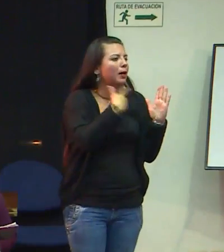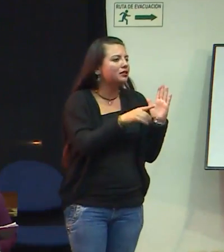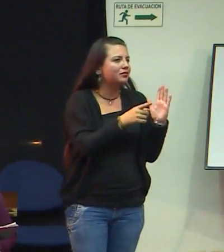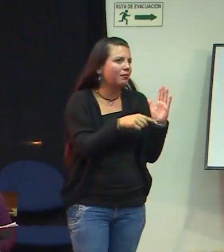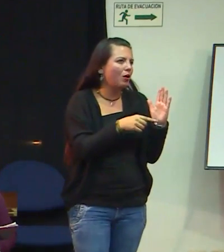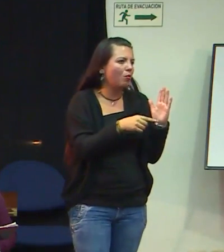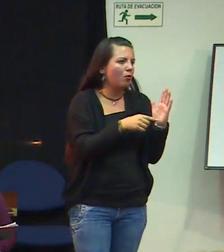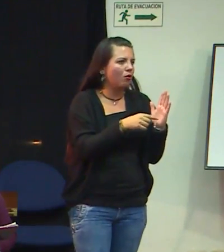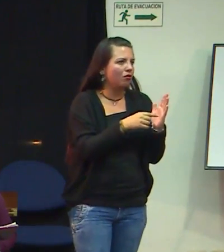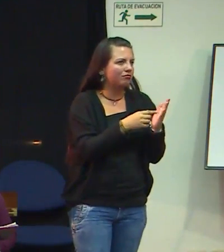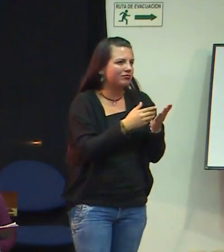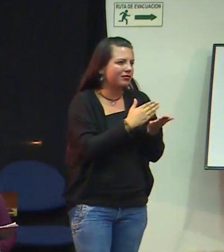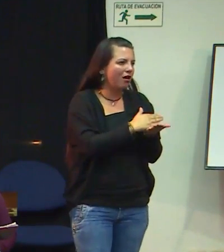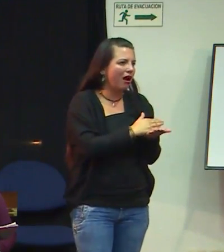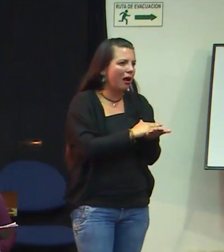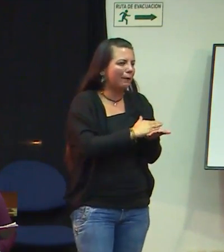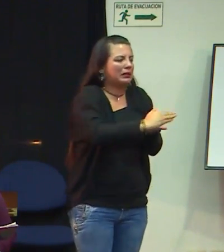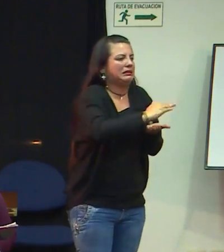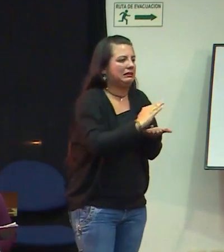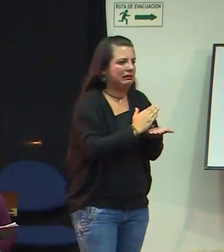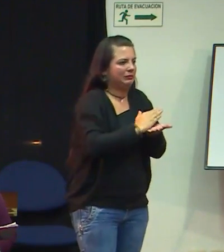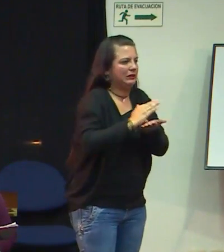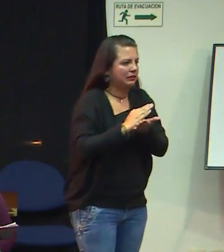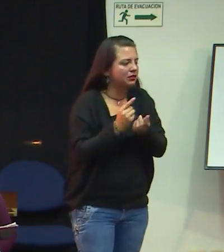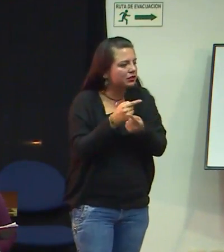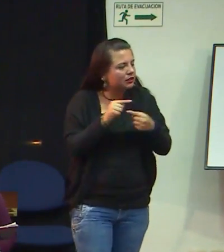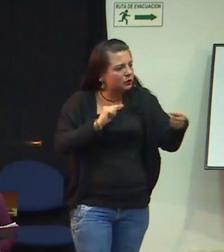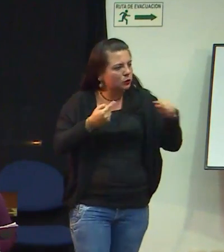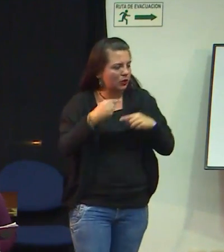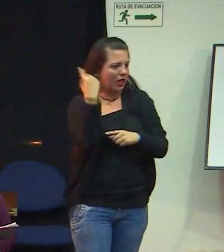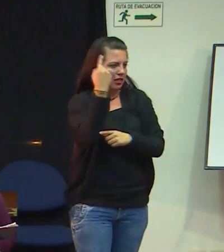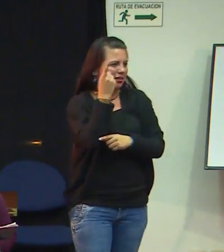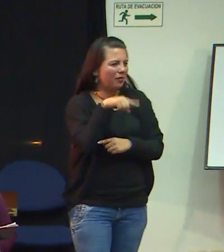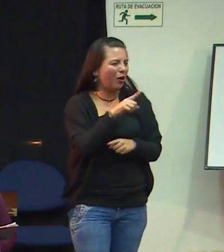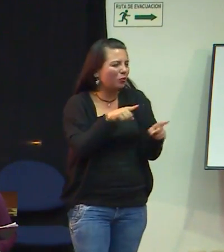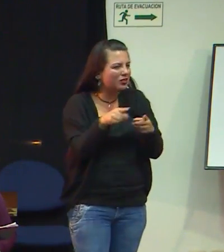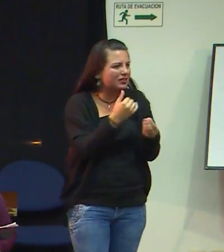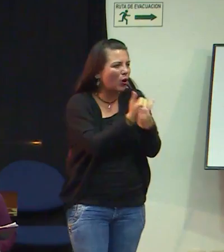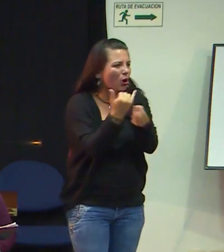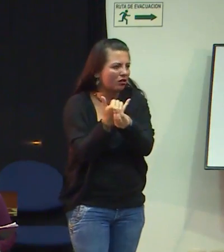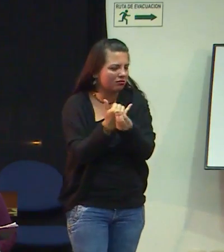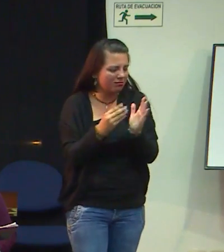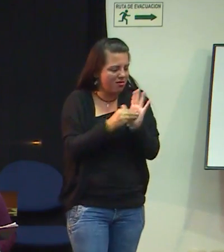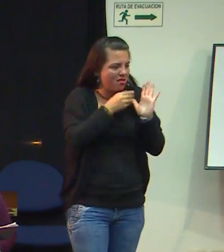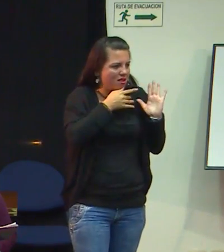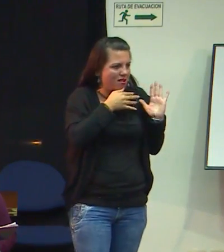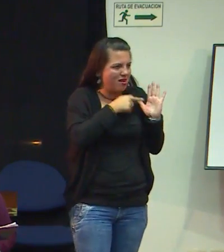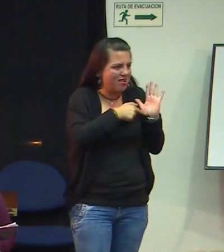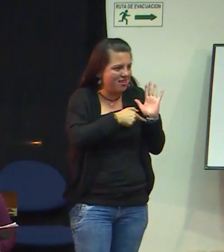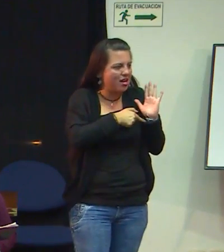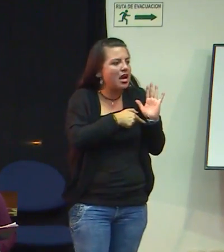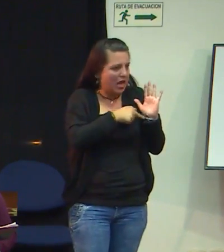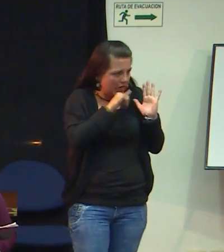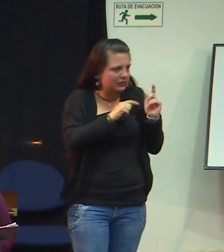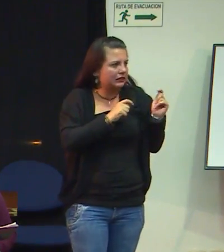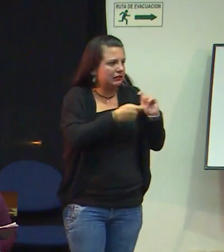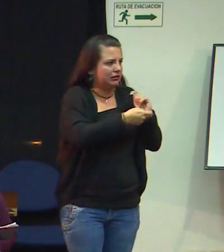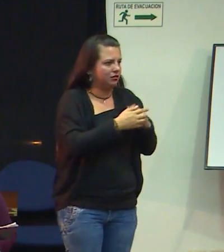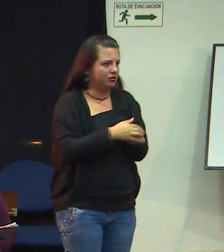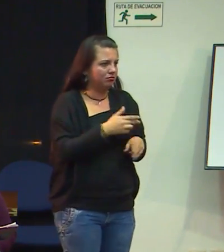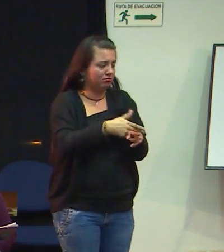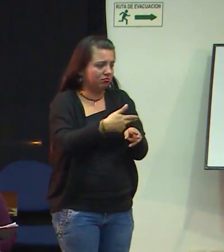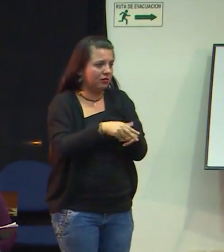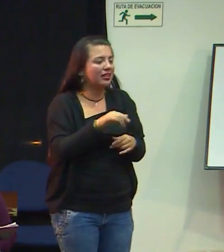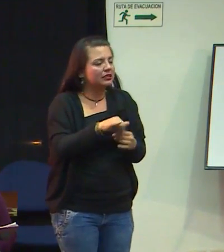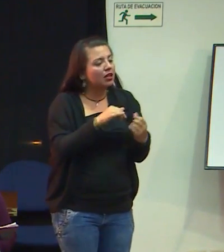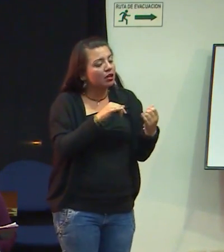las discusiones que tenemos como estudiantes en general y algunas particularidades. Entonces, pues, la identidad es demasiado importante